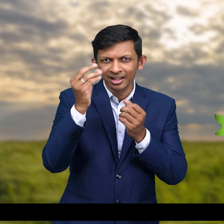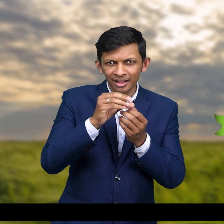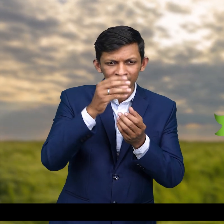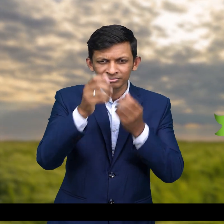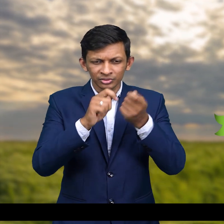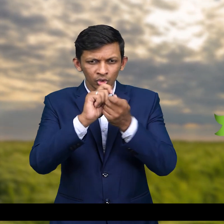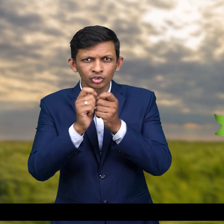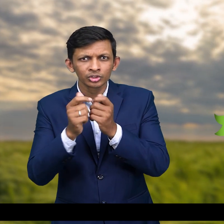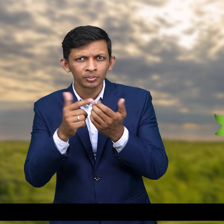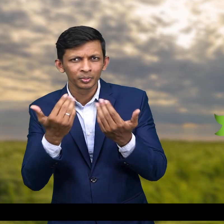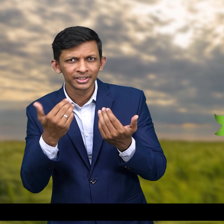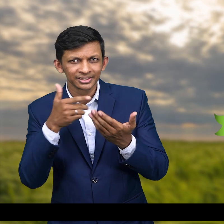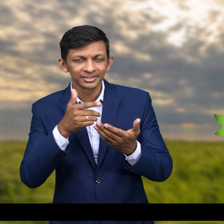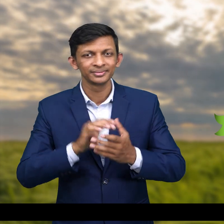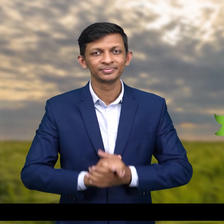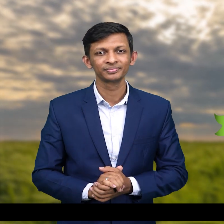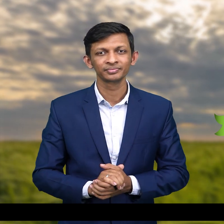स्थितीत बदल,